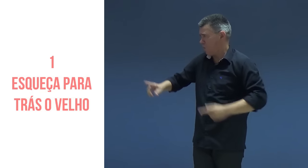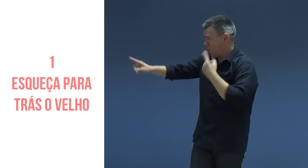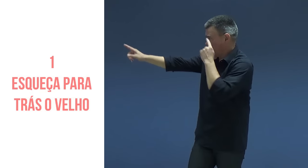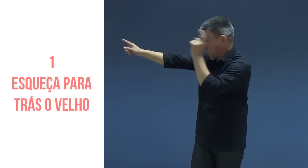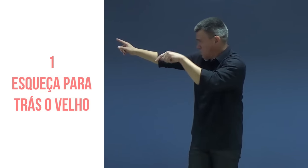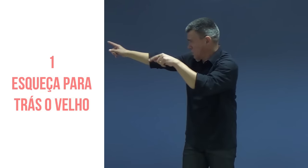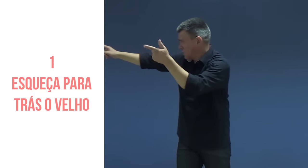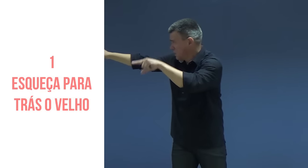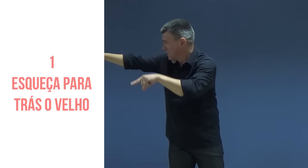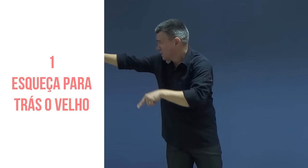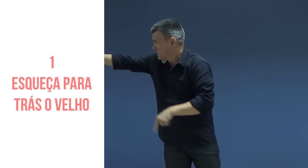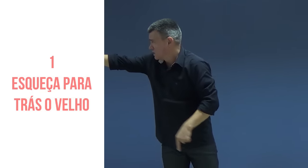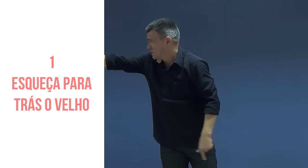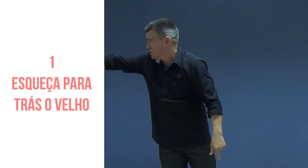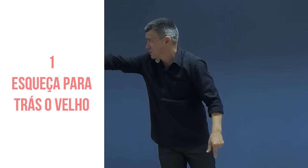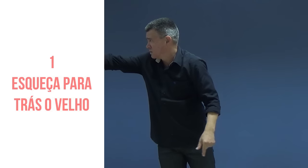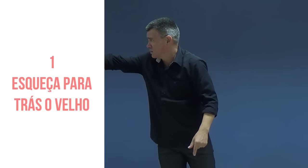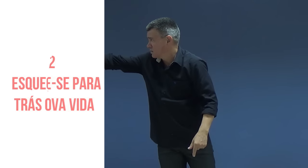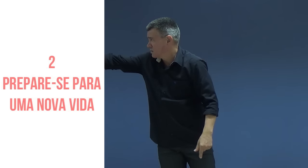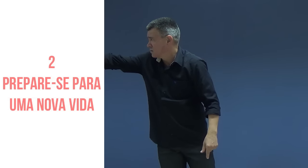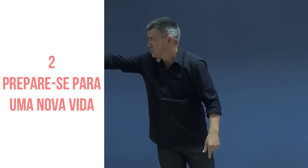Né? Se torna uma pessoa limpa.